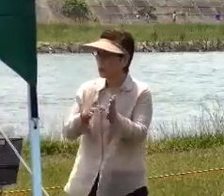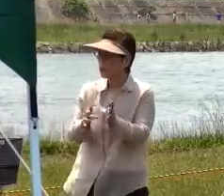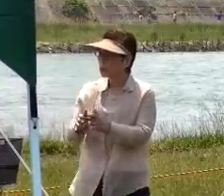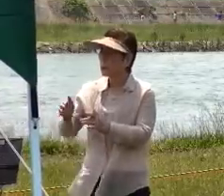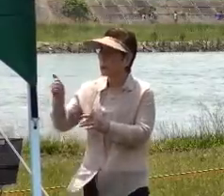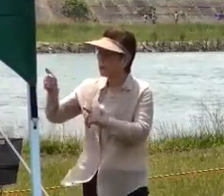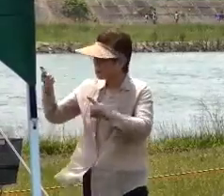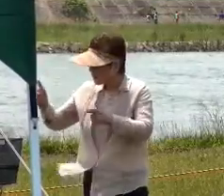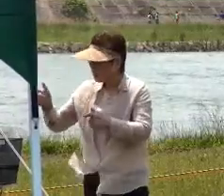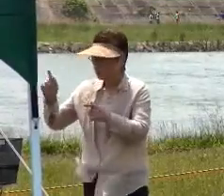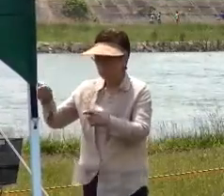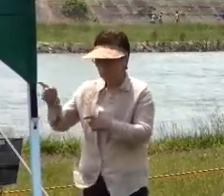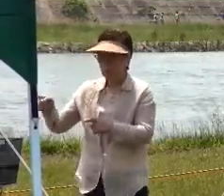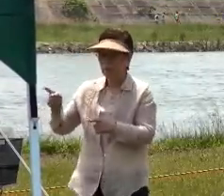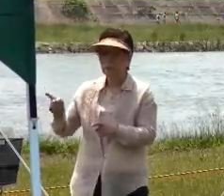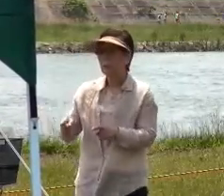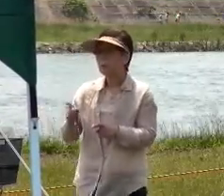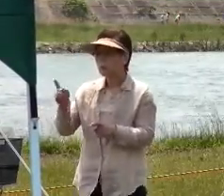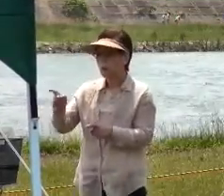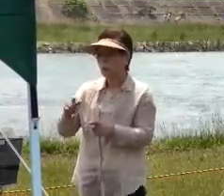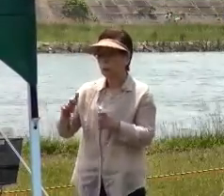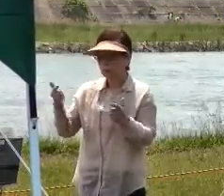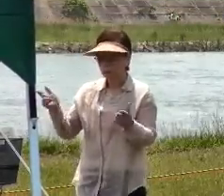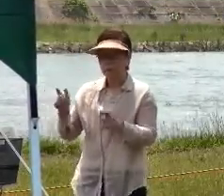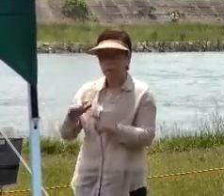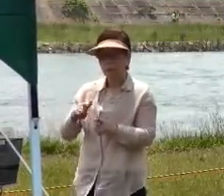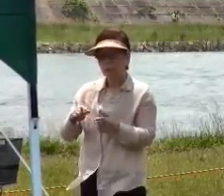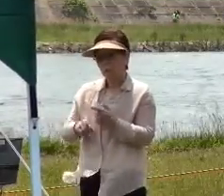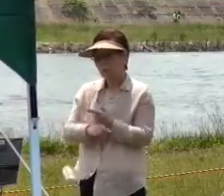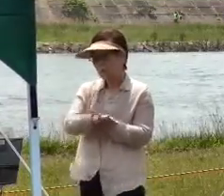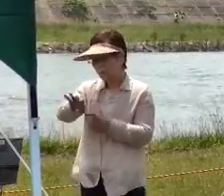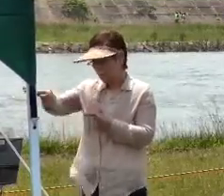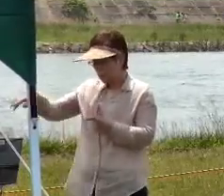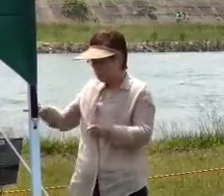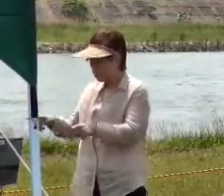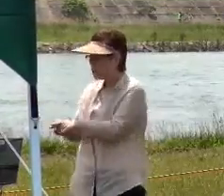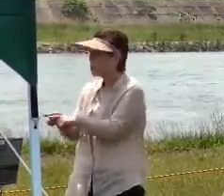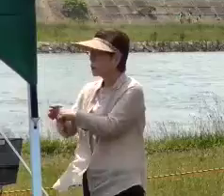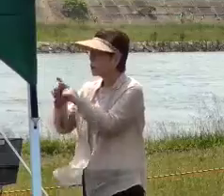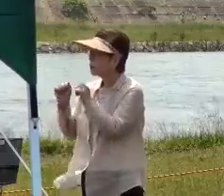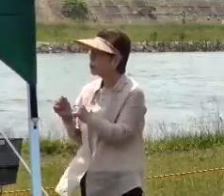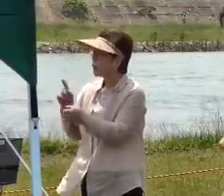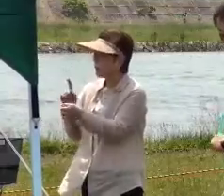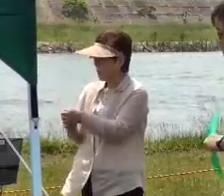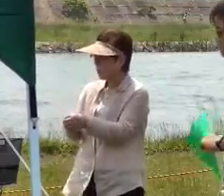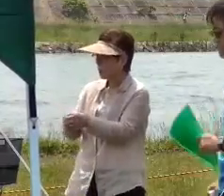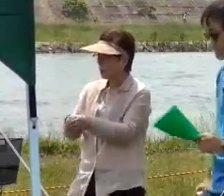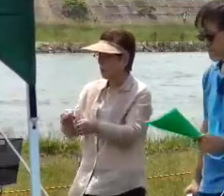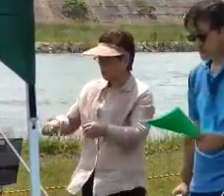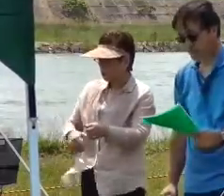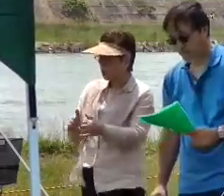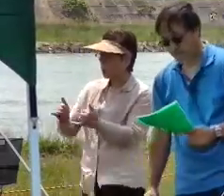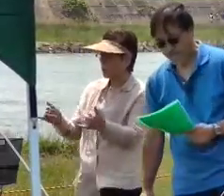ではないよということを教えるために彼らと一緒におられたわけです。